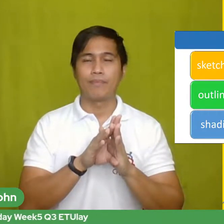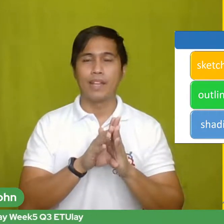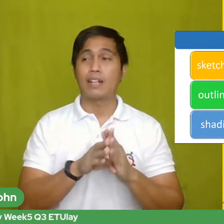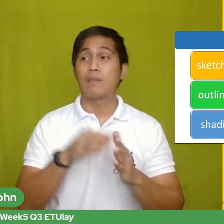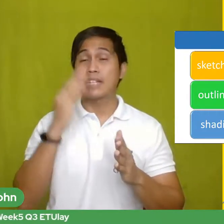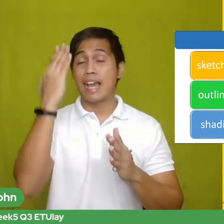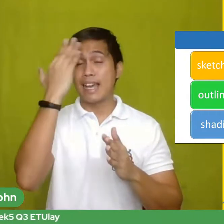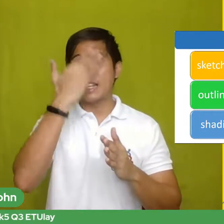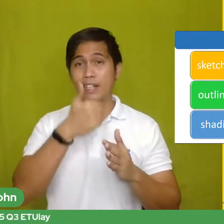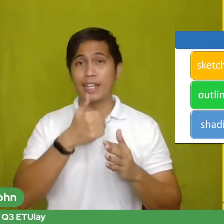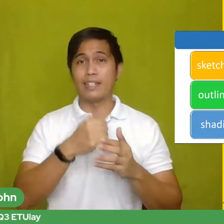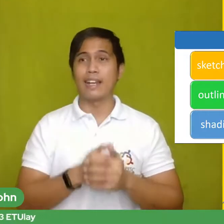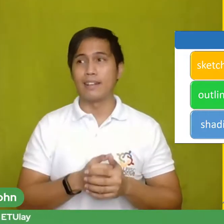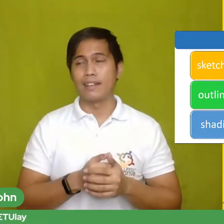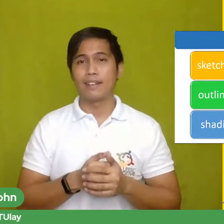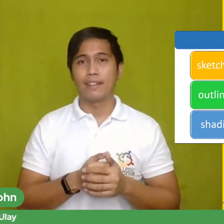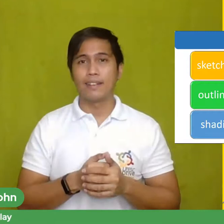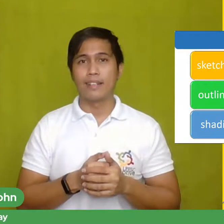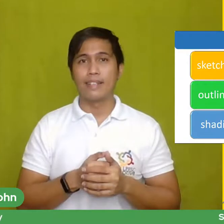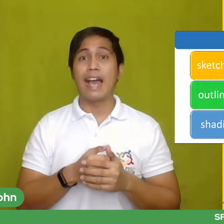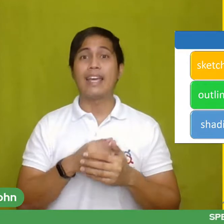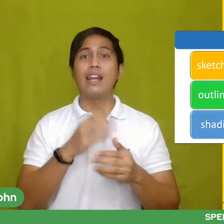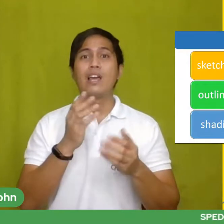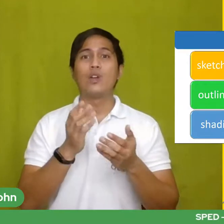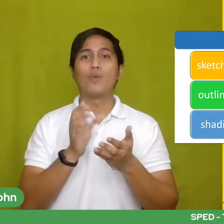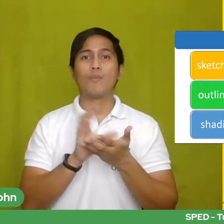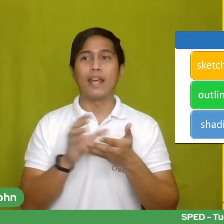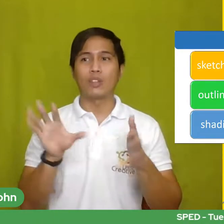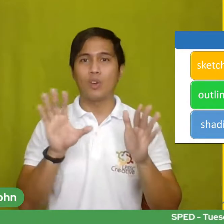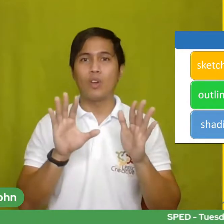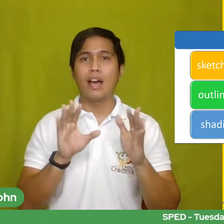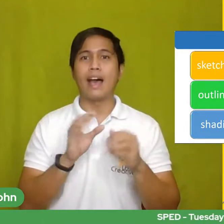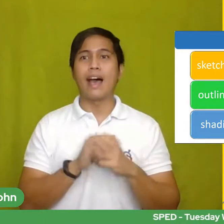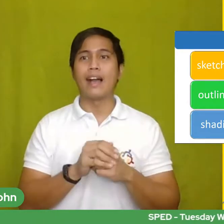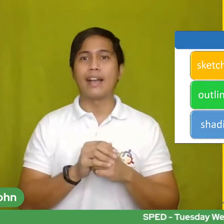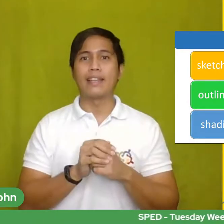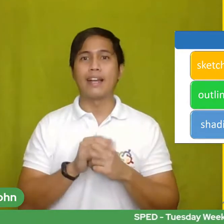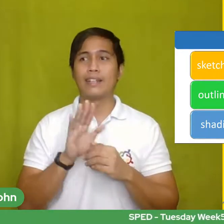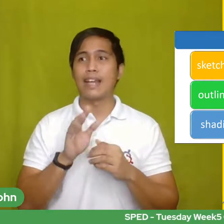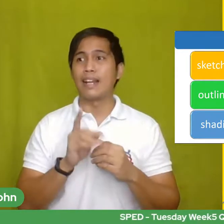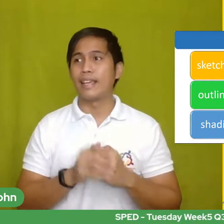At mas kaay-ay siyang tignan dahil kumpleto ang kanyang detalye.